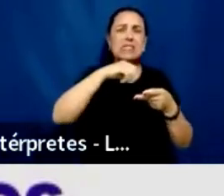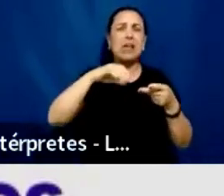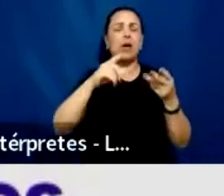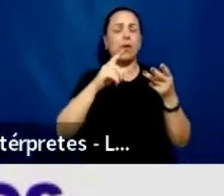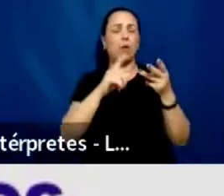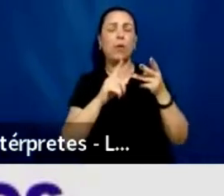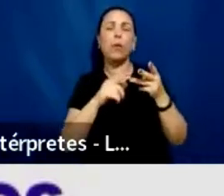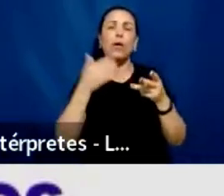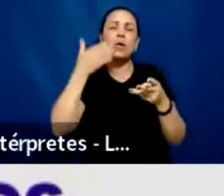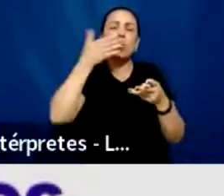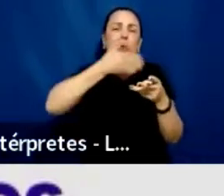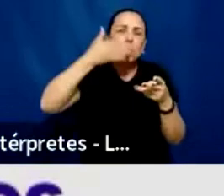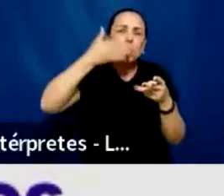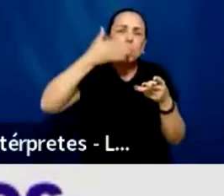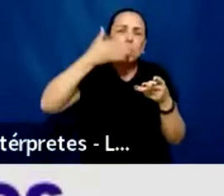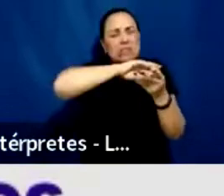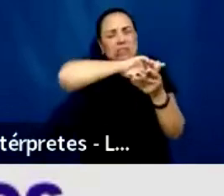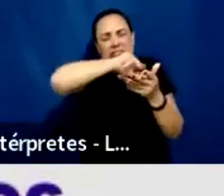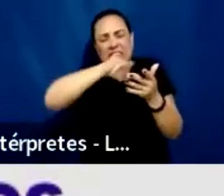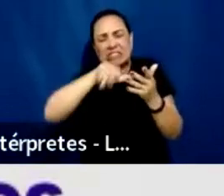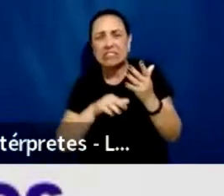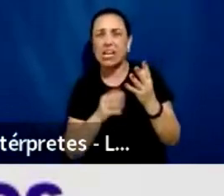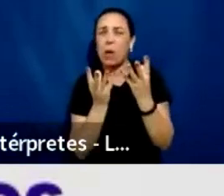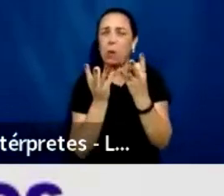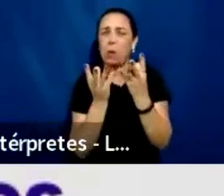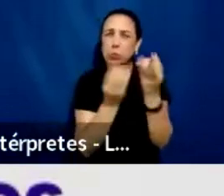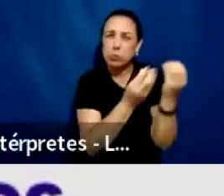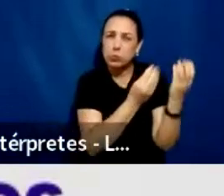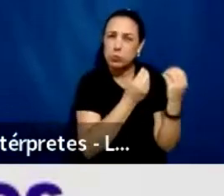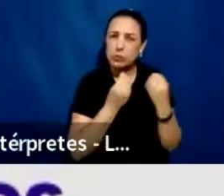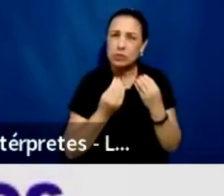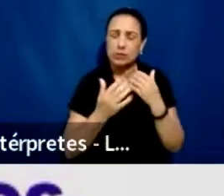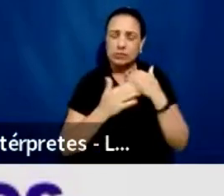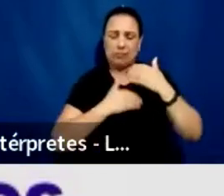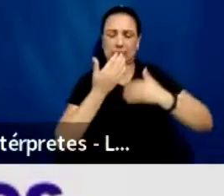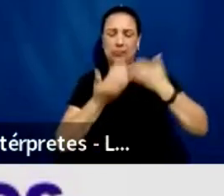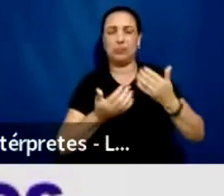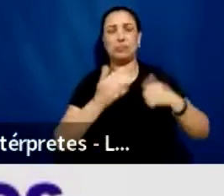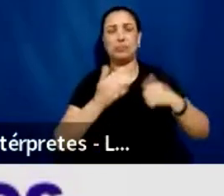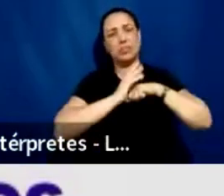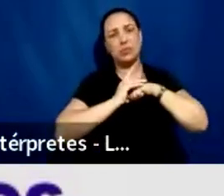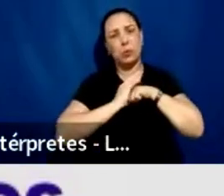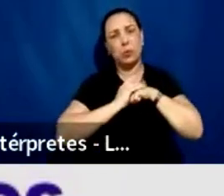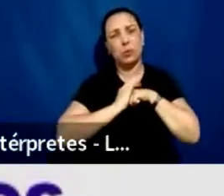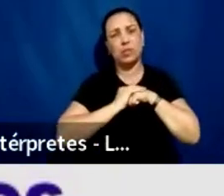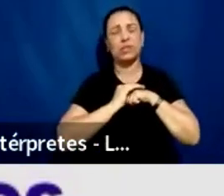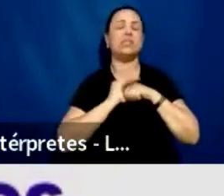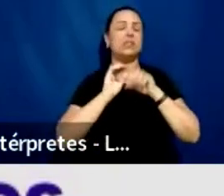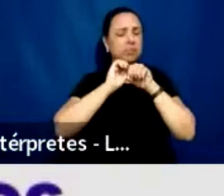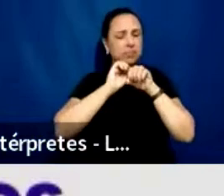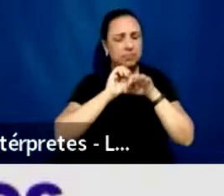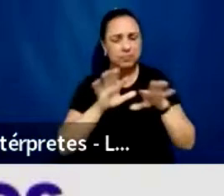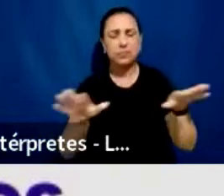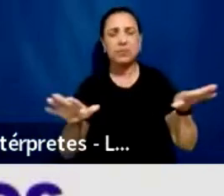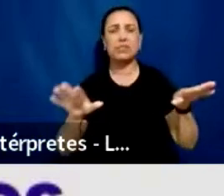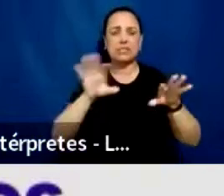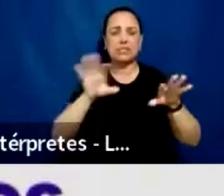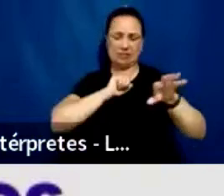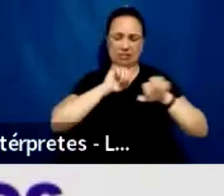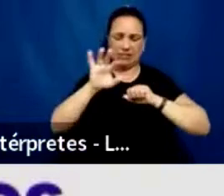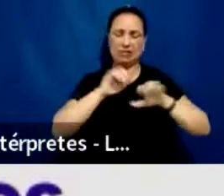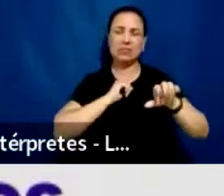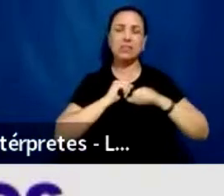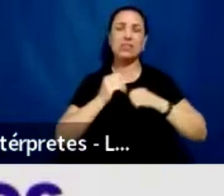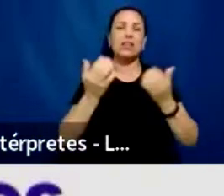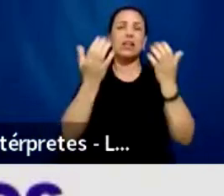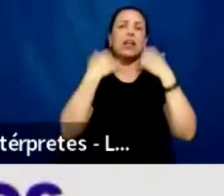nossos alimentos. Tudo isso é um agravante para a nossa saúde, desencadeia ali os radicais